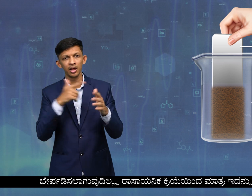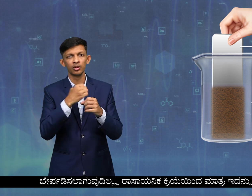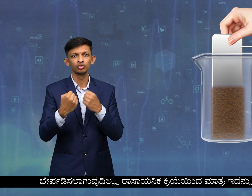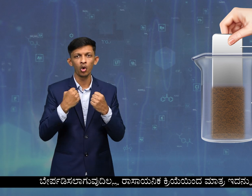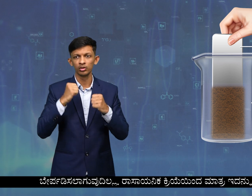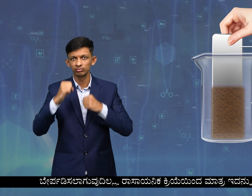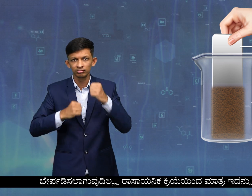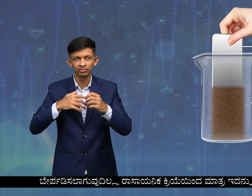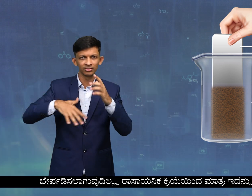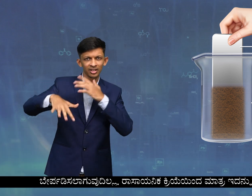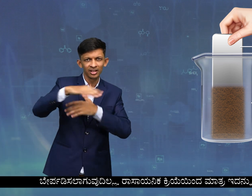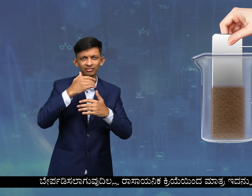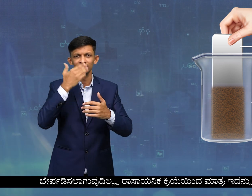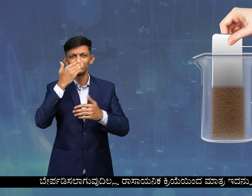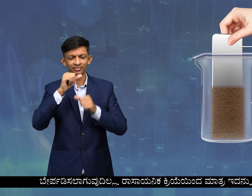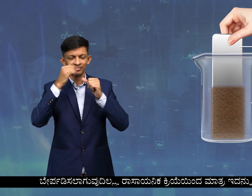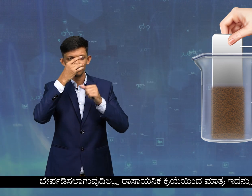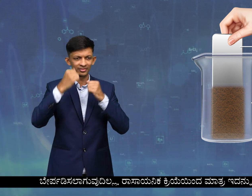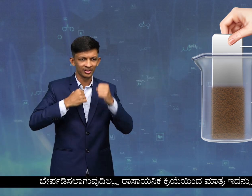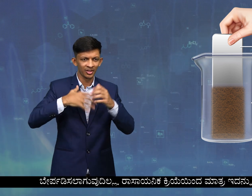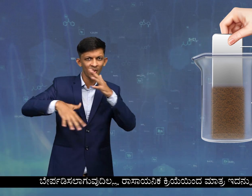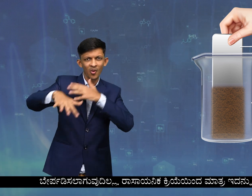ರಾಸಾಯನಿಕ ಕ್ರಿಯೆಯಿಂದ ಮಾತ್ರ ಇದನ್ನು ಬೇರ್ಪಡಿಸಬಹುದು.